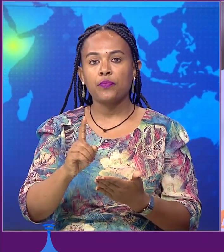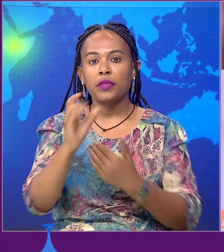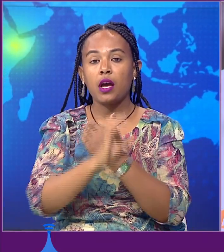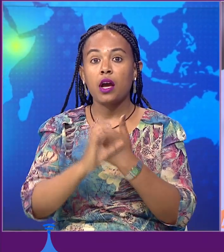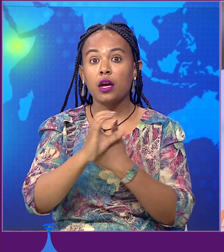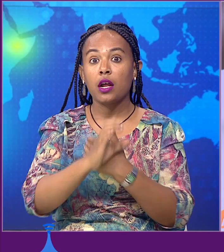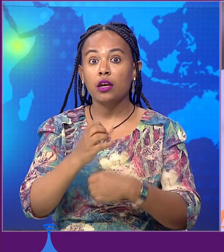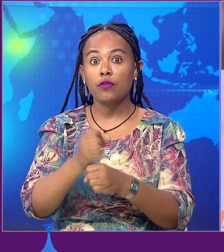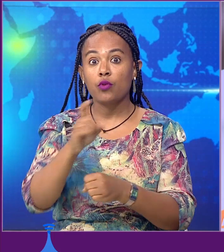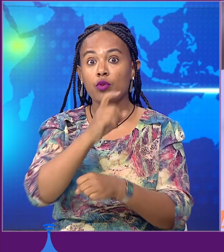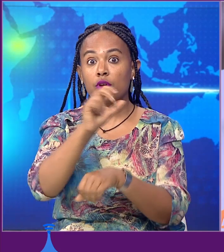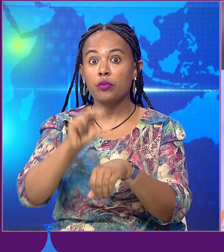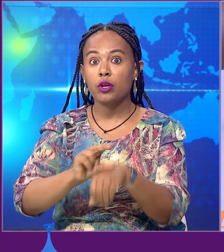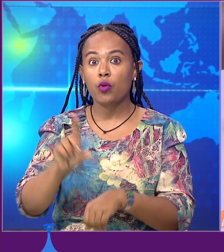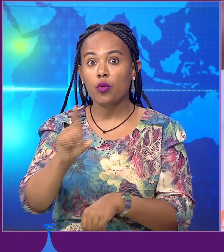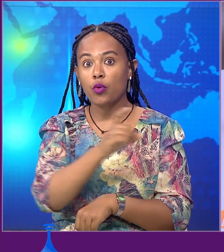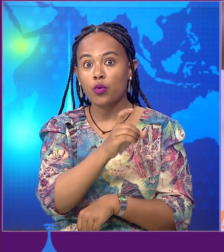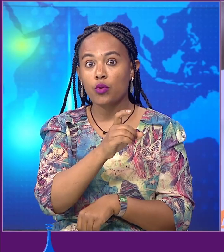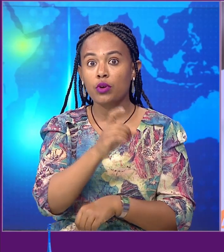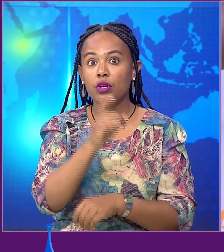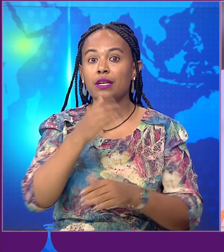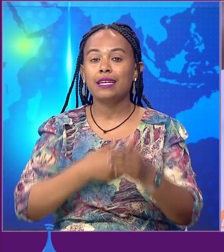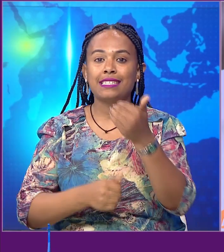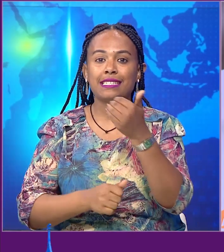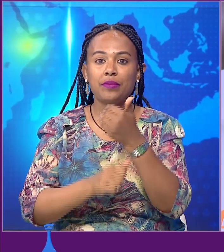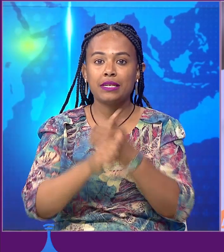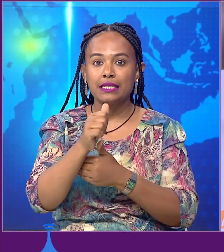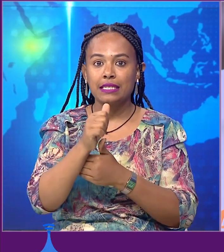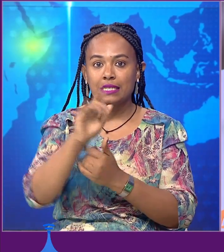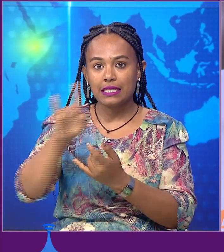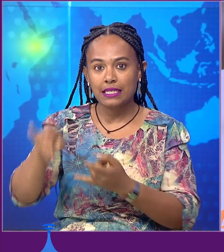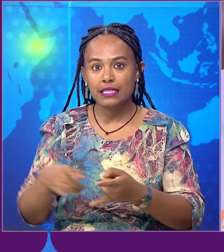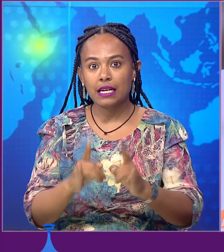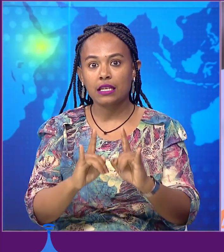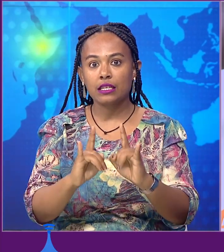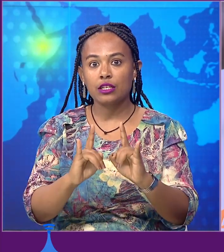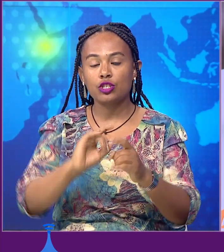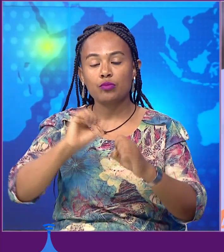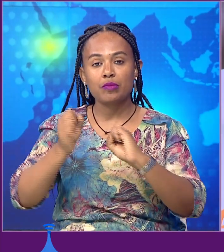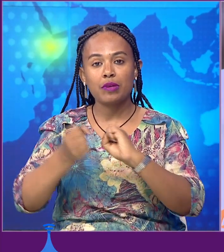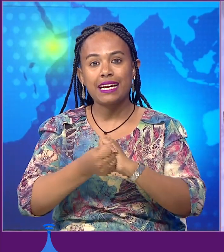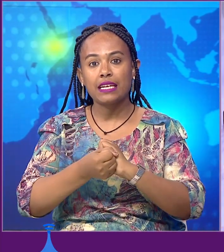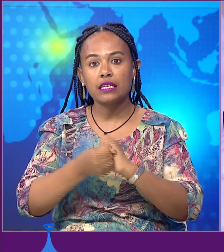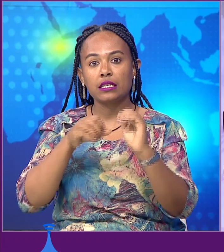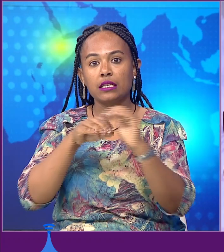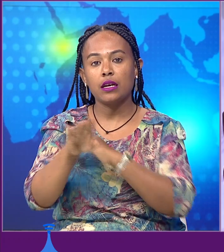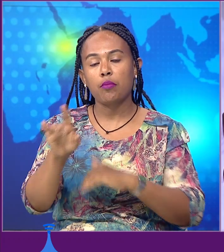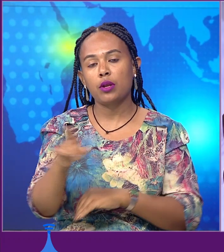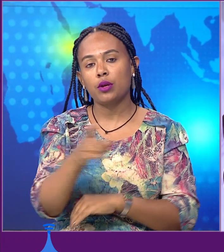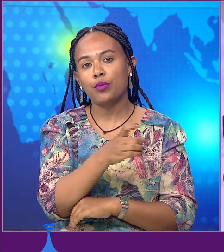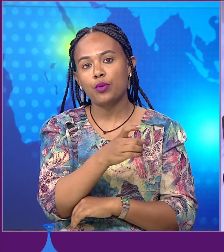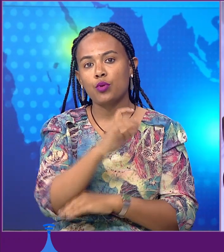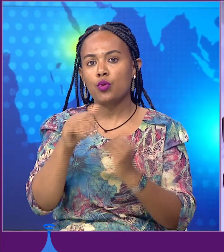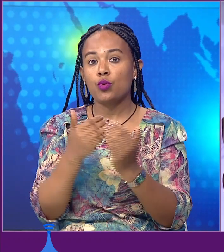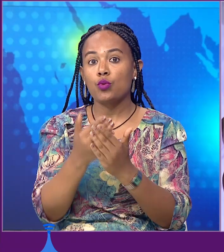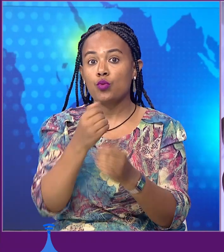አቀፍ የሆነ ብሔራዊ የሆነ የዲዛቢሊቲ ስትራቴጂ መቀየስ የተገባ ነው የሚሆነው።